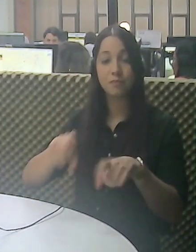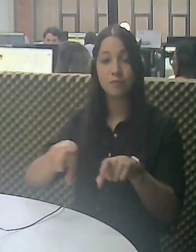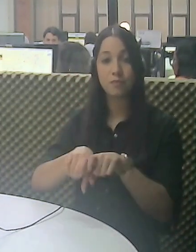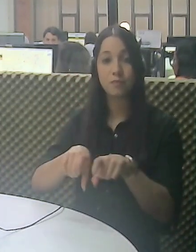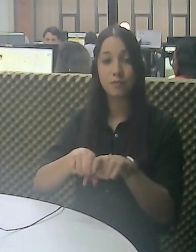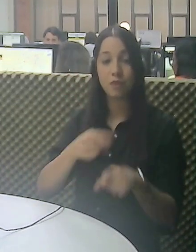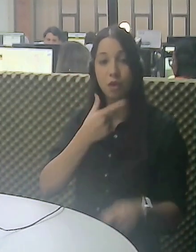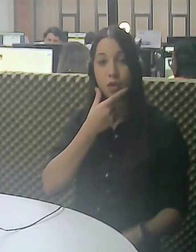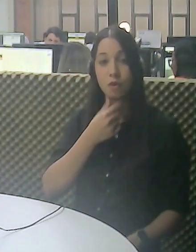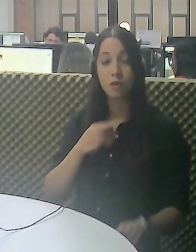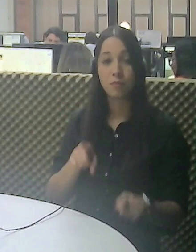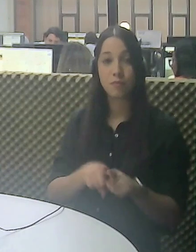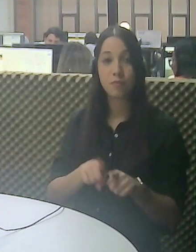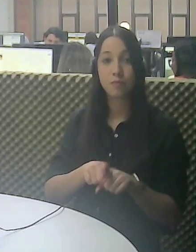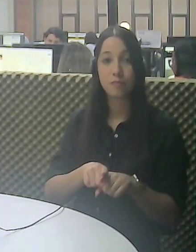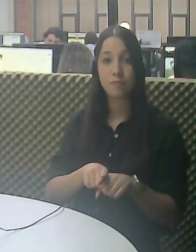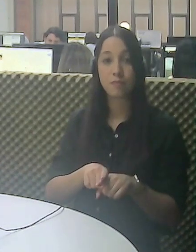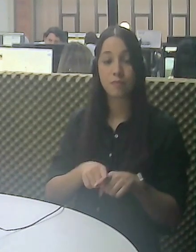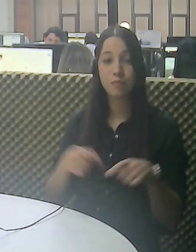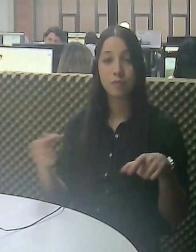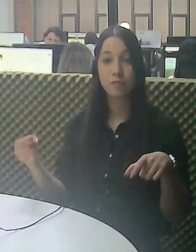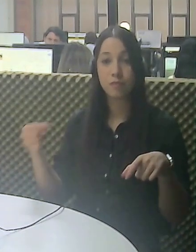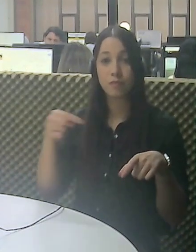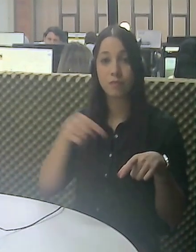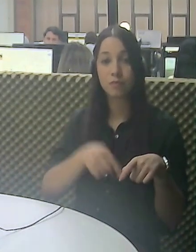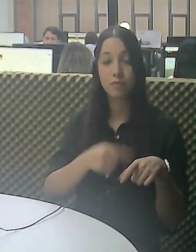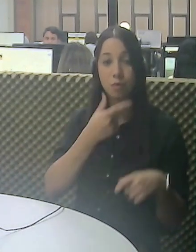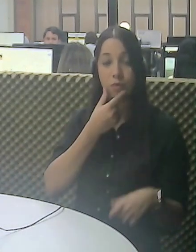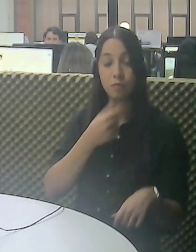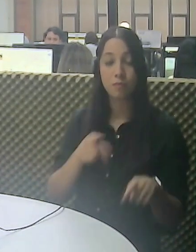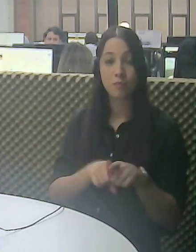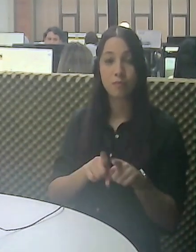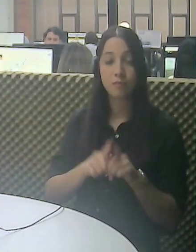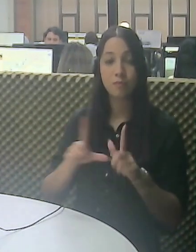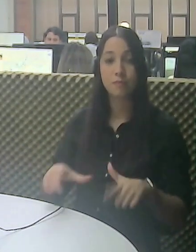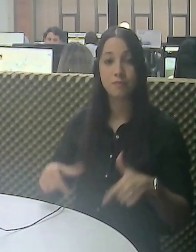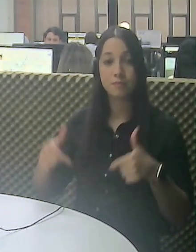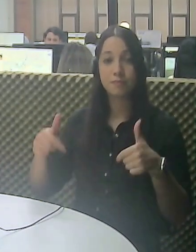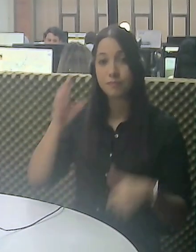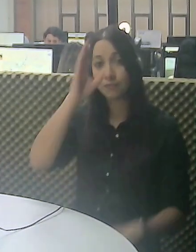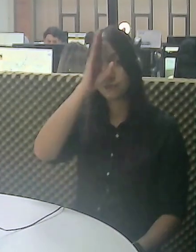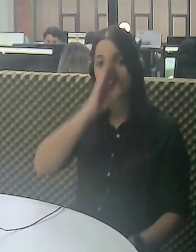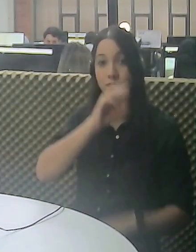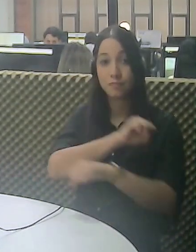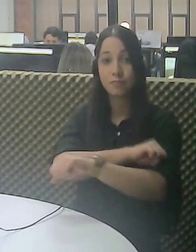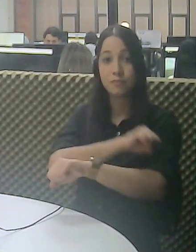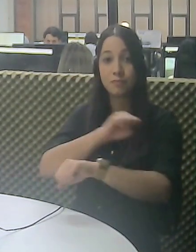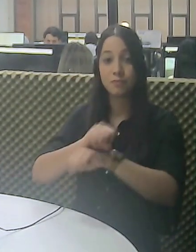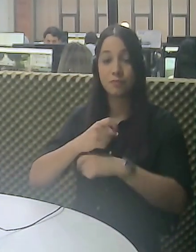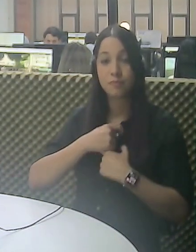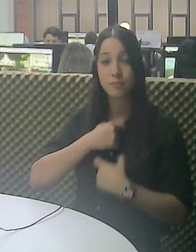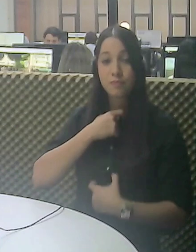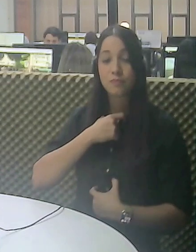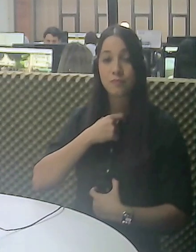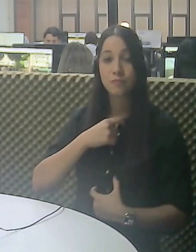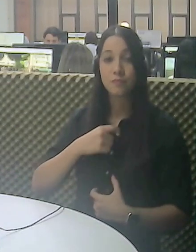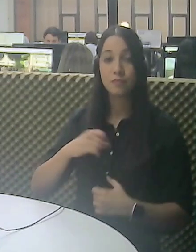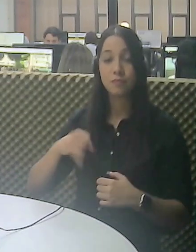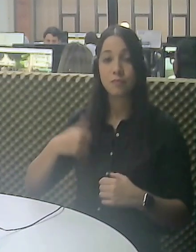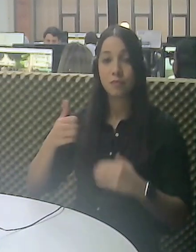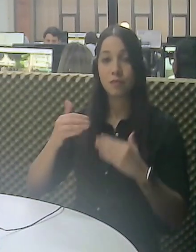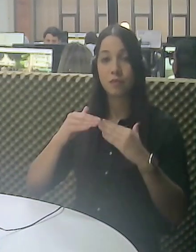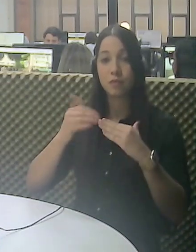masculino e outra de futebol de campo masculino. A ação gratuita acontece no SESI Gravatás, nas categorias